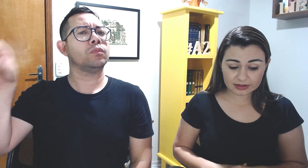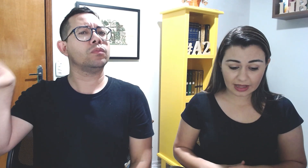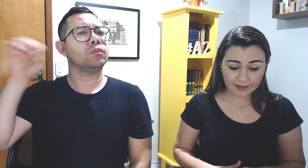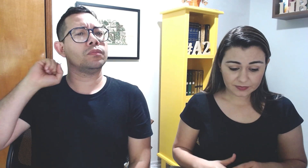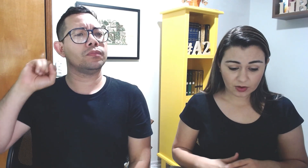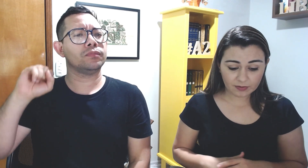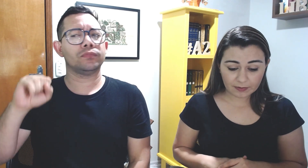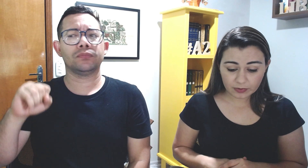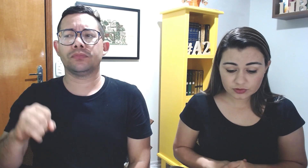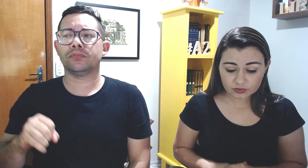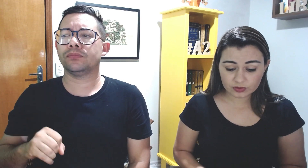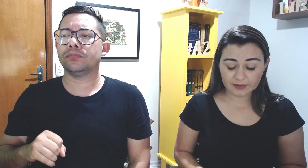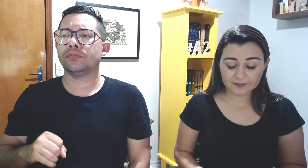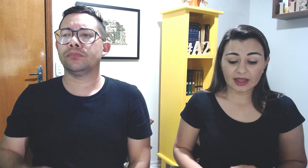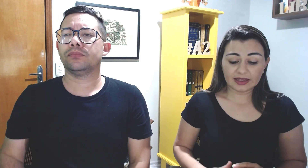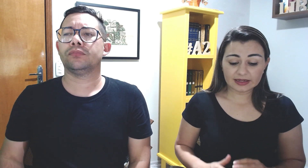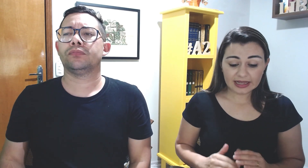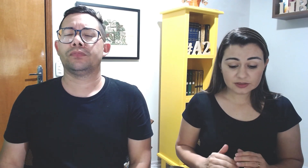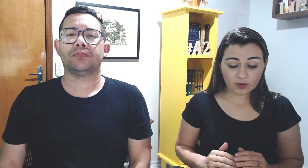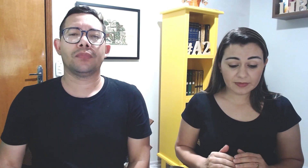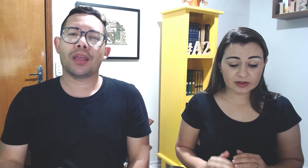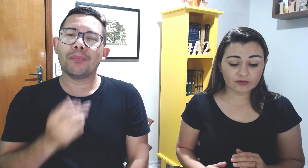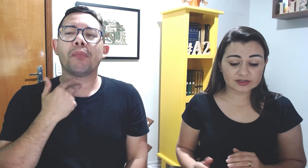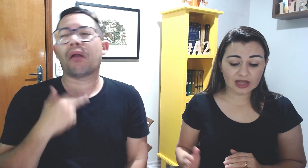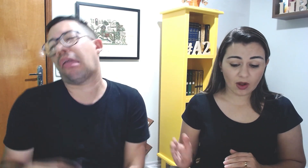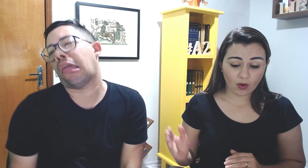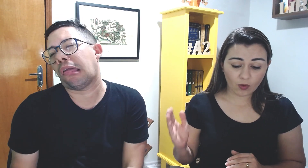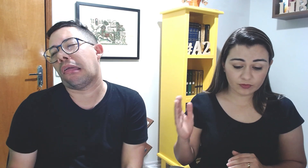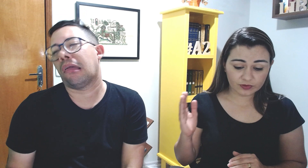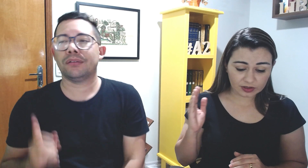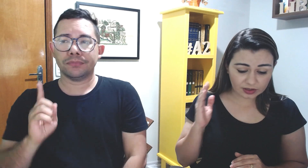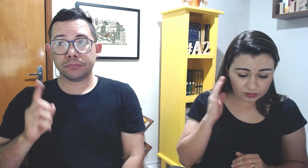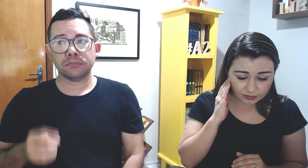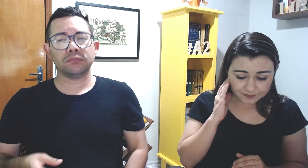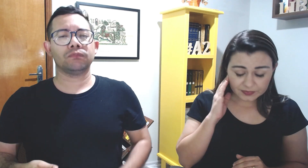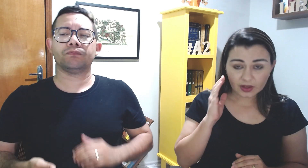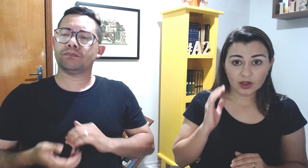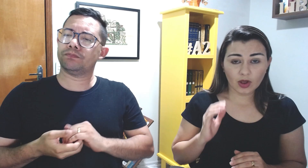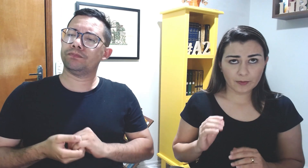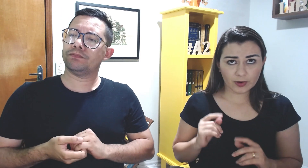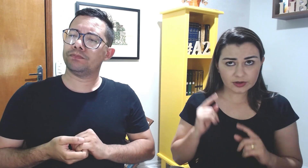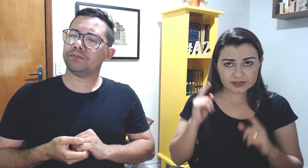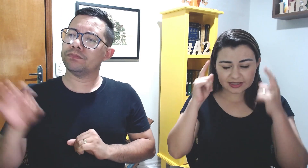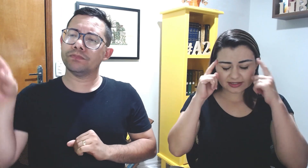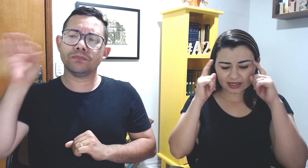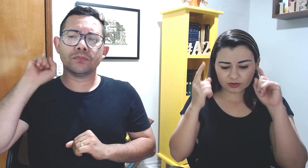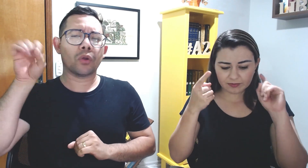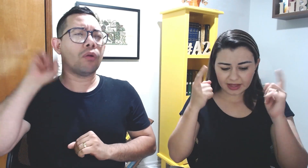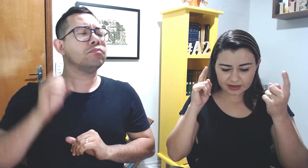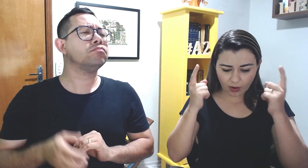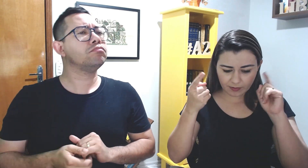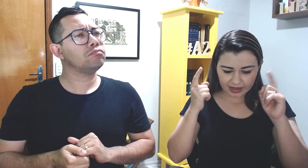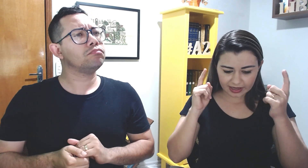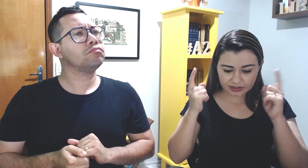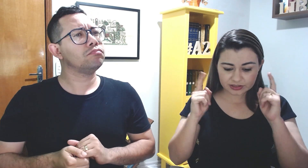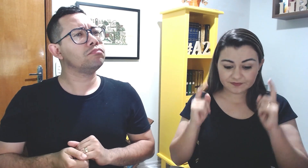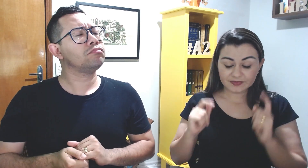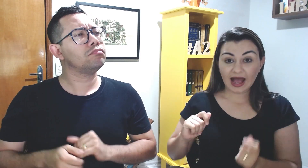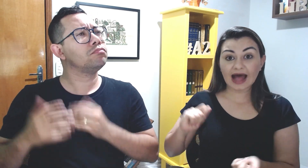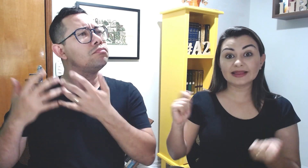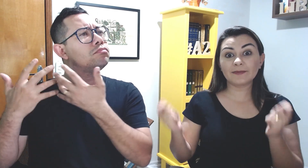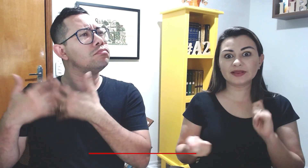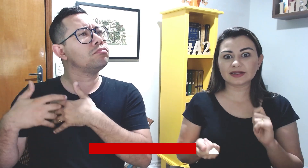postura, tá? Uma postura. E nesse momento eu vou estar ouvindo, processando